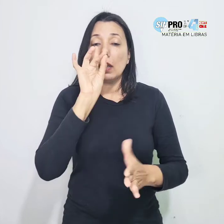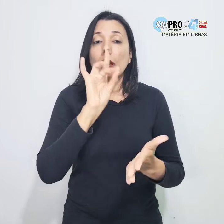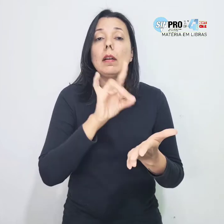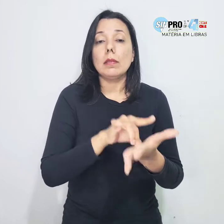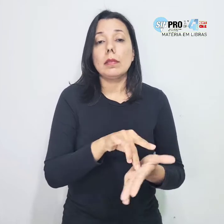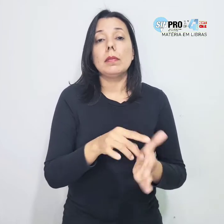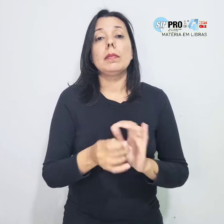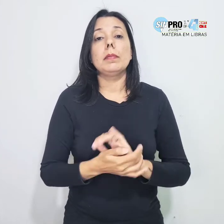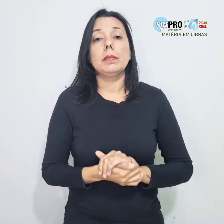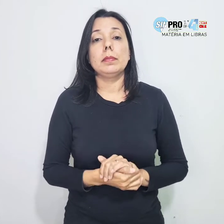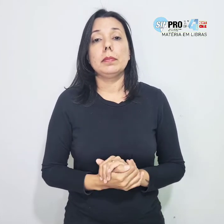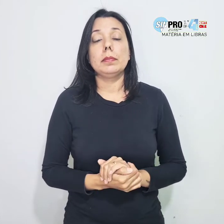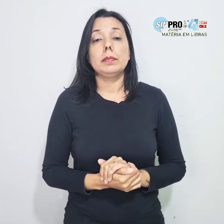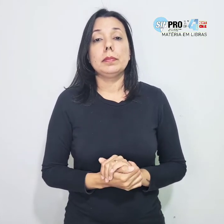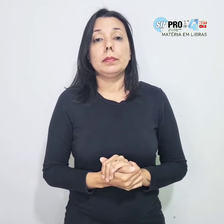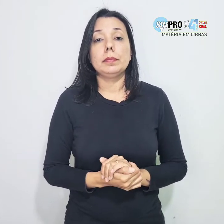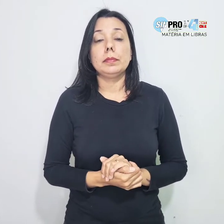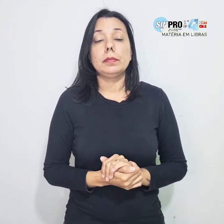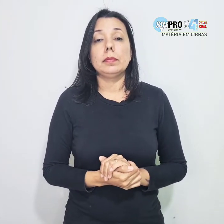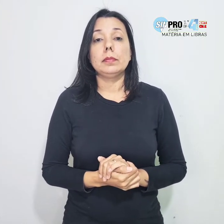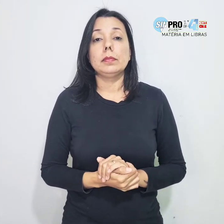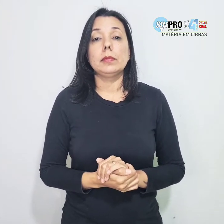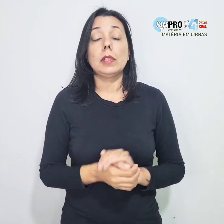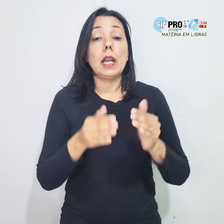and Prevention. Reabrir ou não?